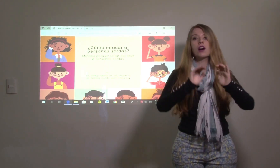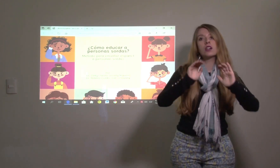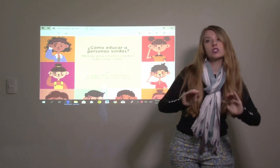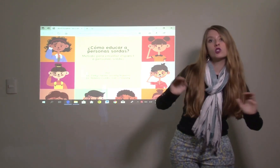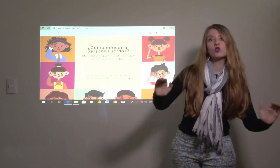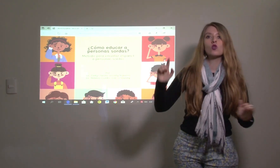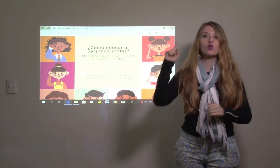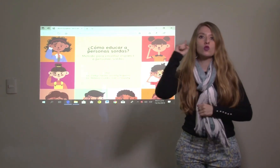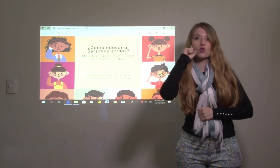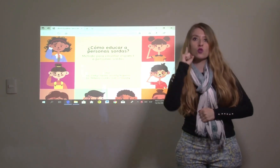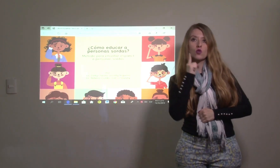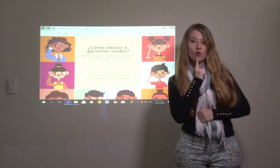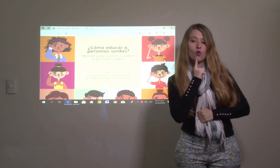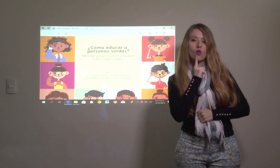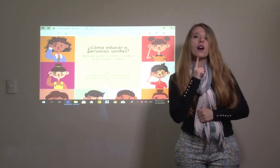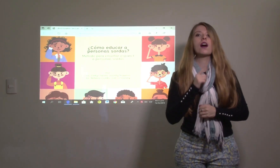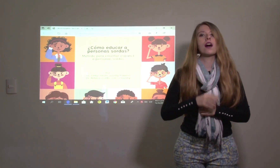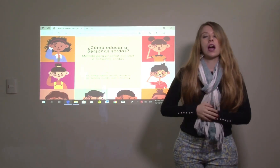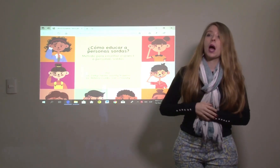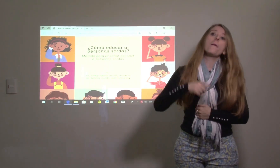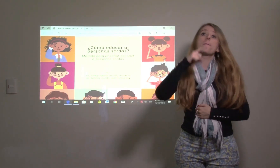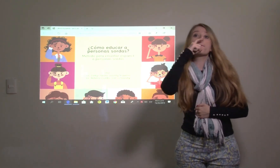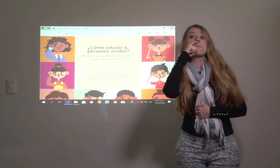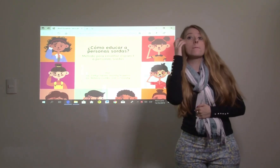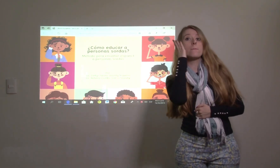escribir a niños sordos.